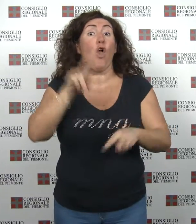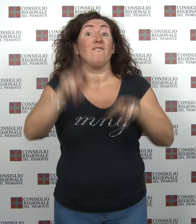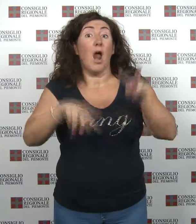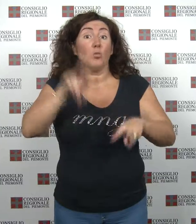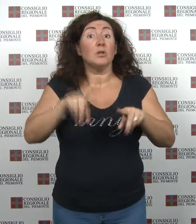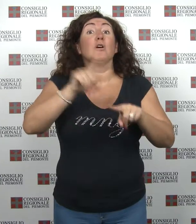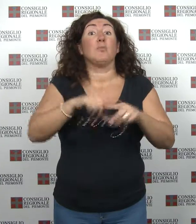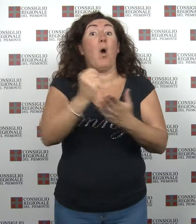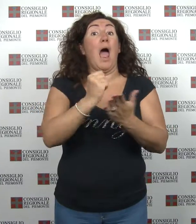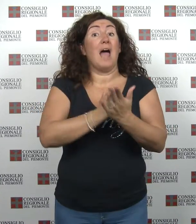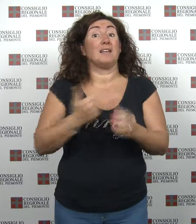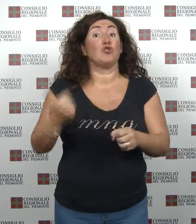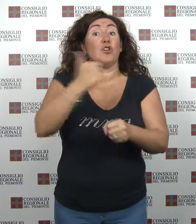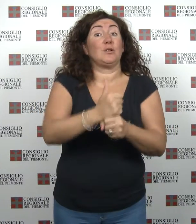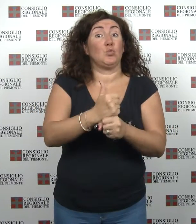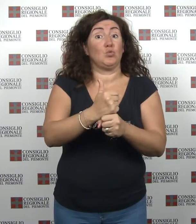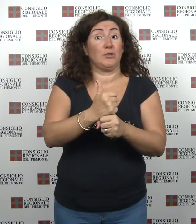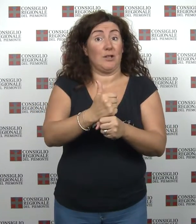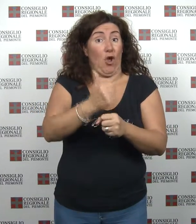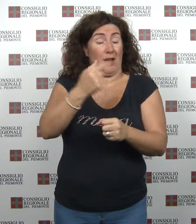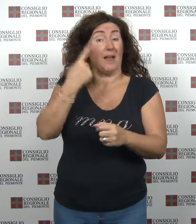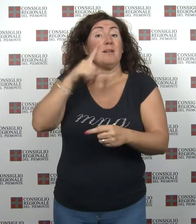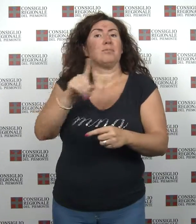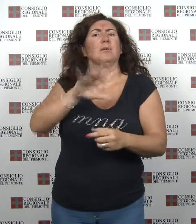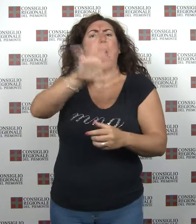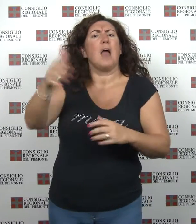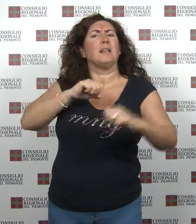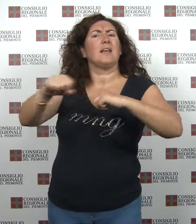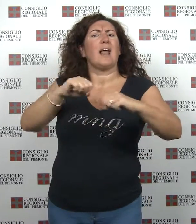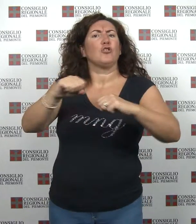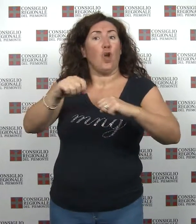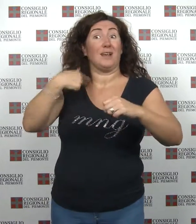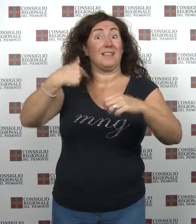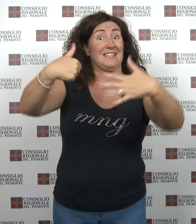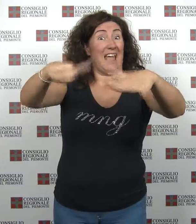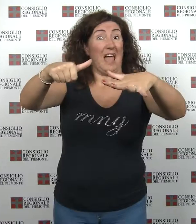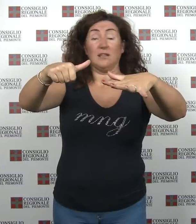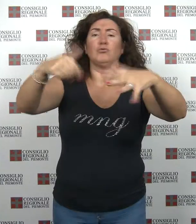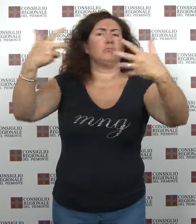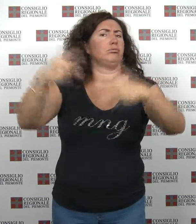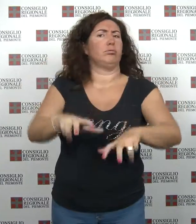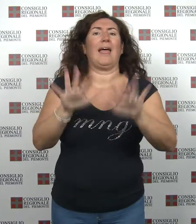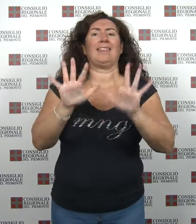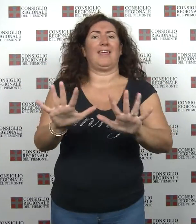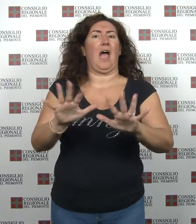nei confronti degli altri direttori, che verranno ridotti dagli attuali 16 a 10.